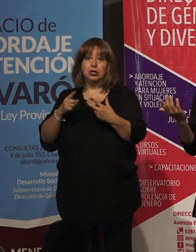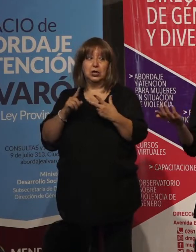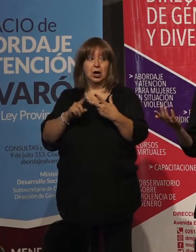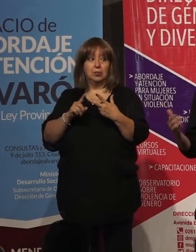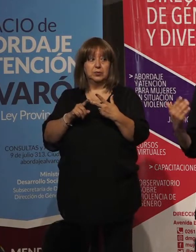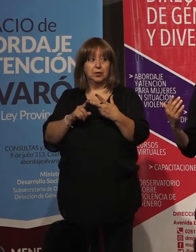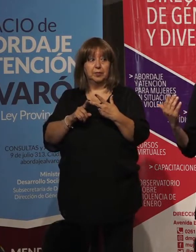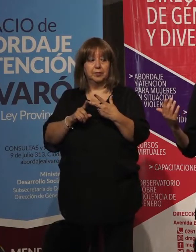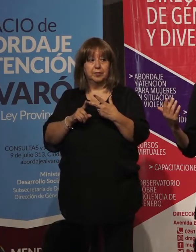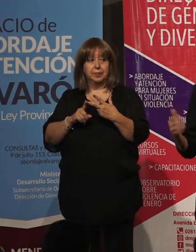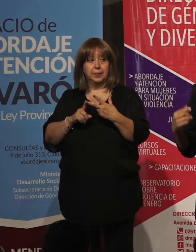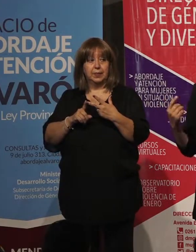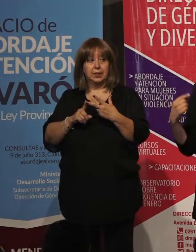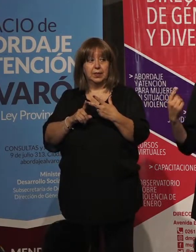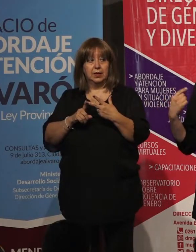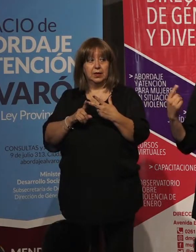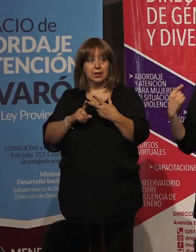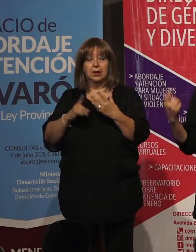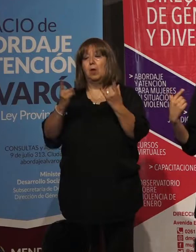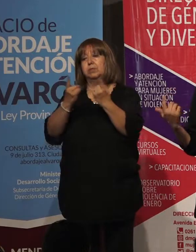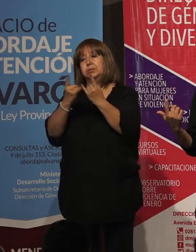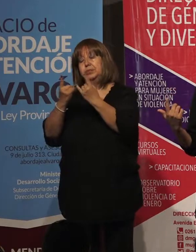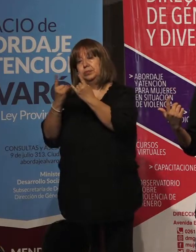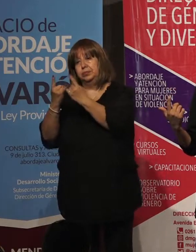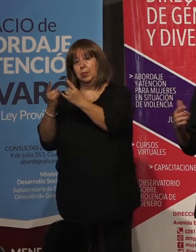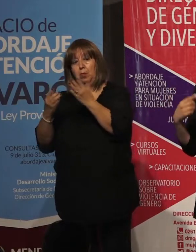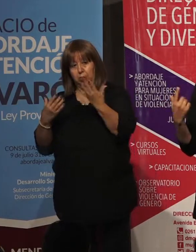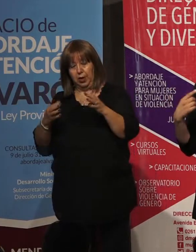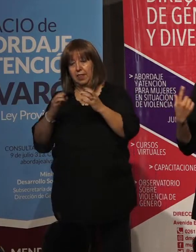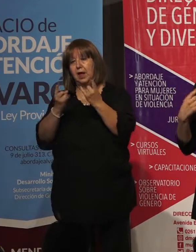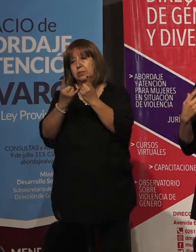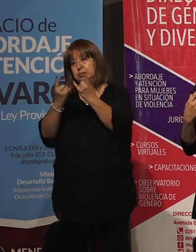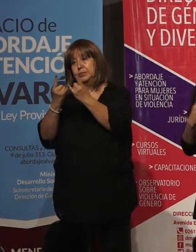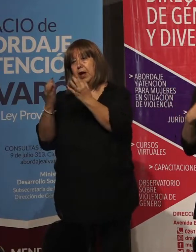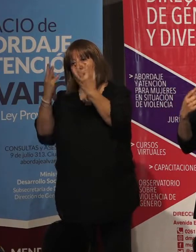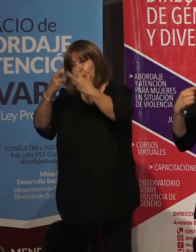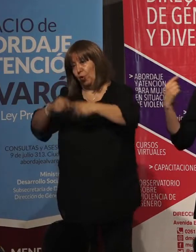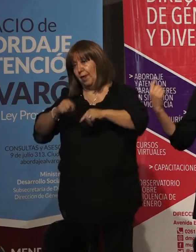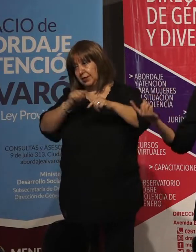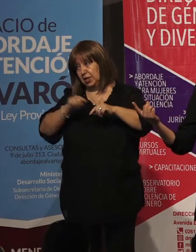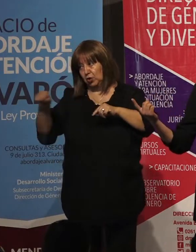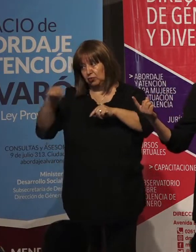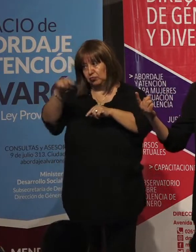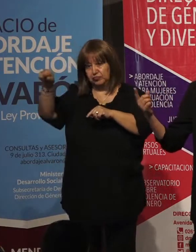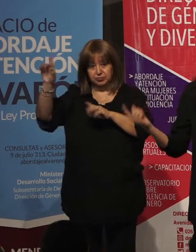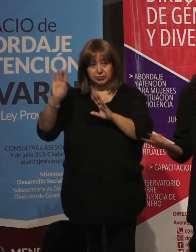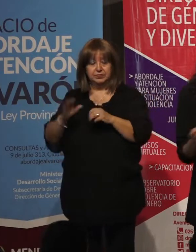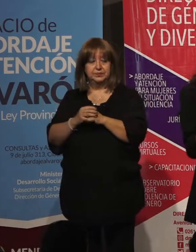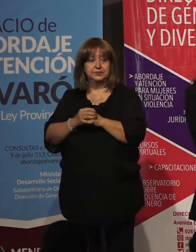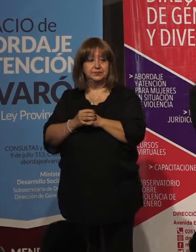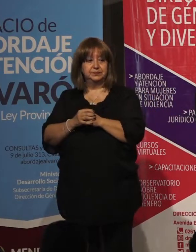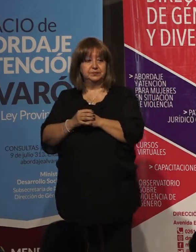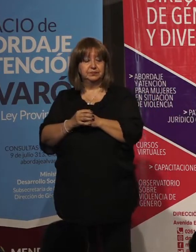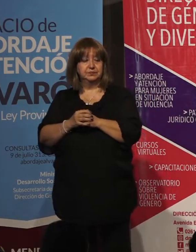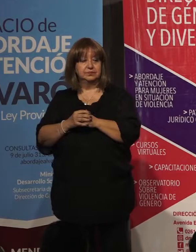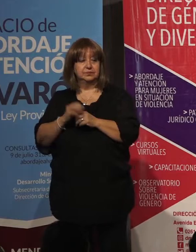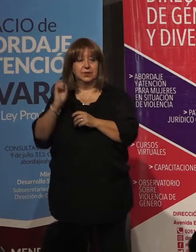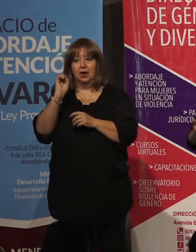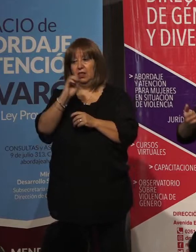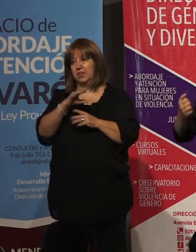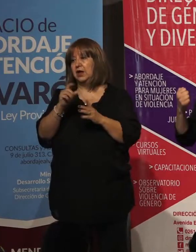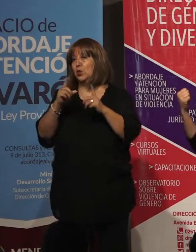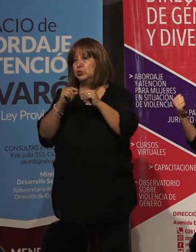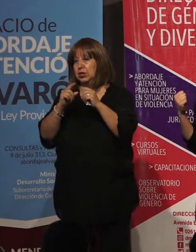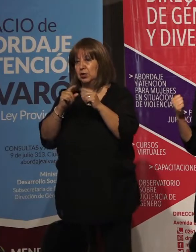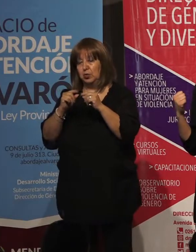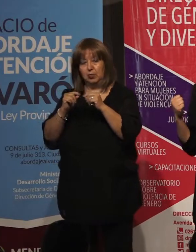tienen, también insisto de nuevo, es el sistema de denuncias online, que automáticamente les genera un número de denuncia que les llega al correo electrónico y